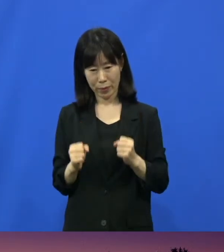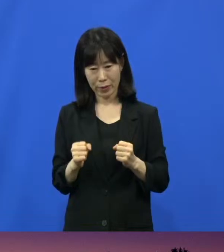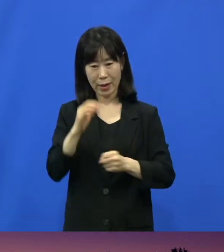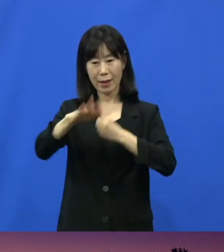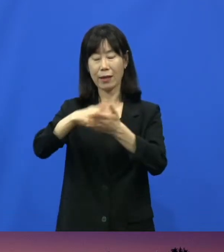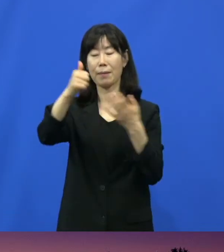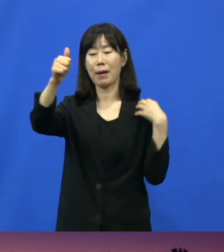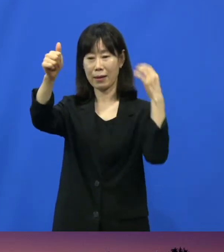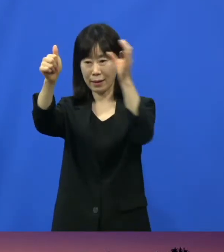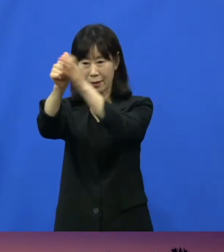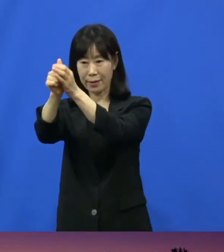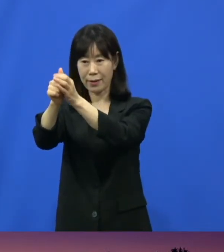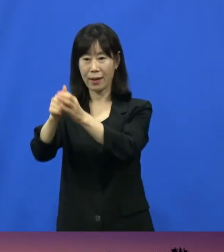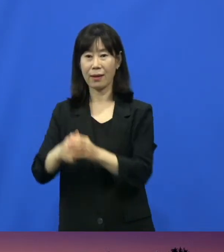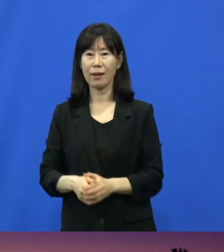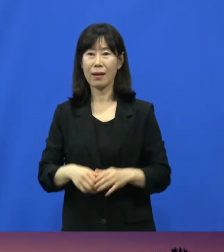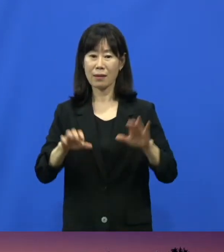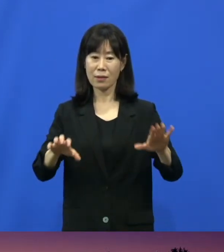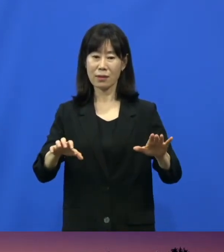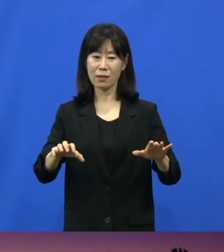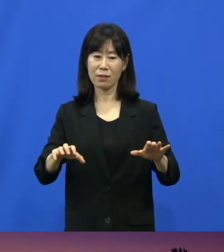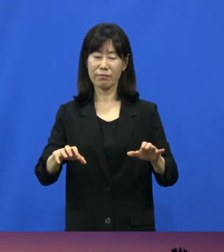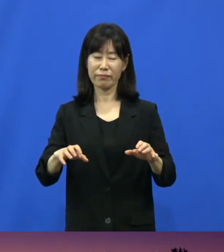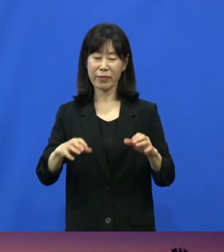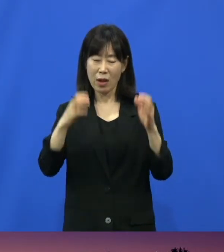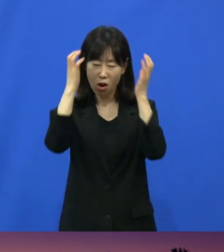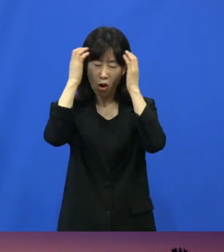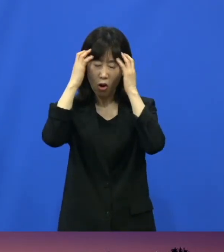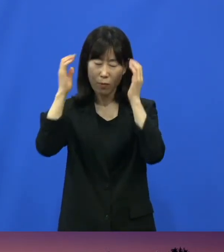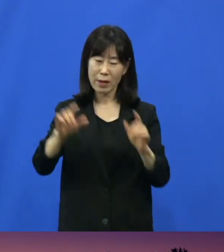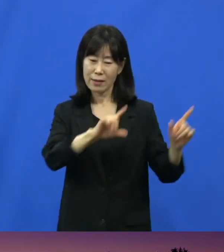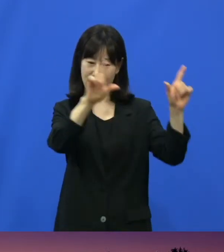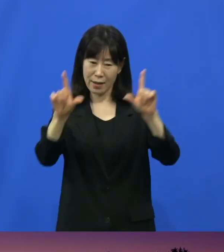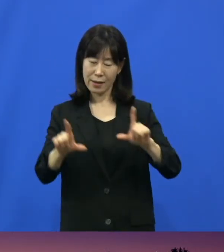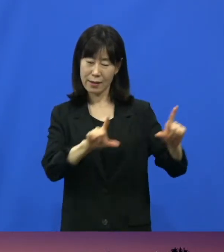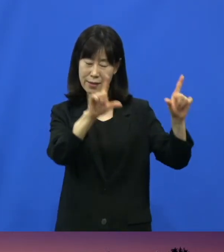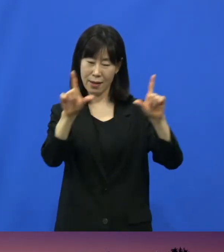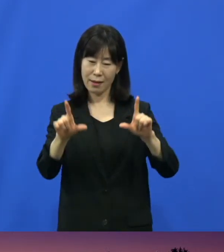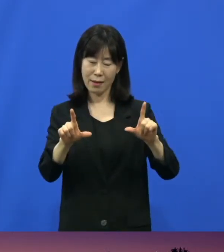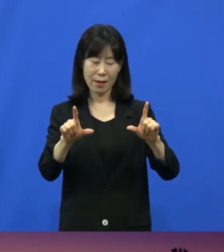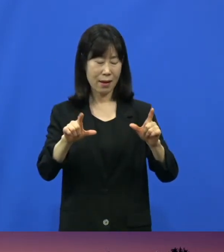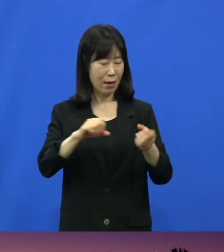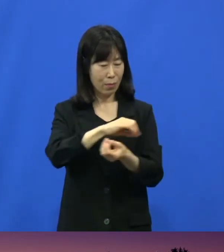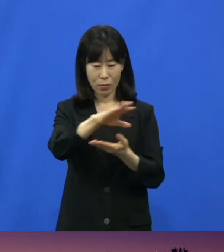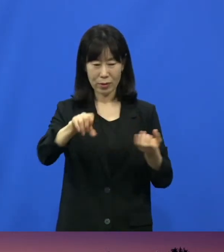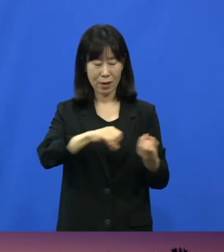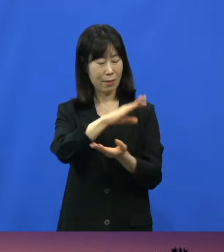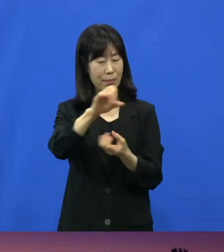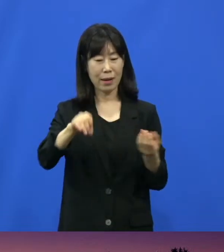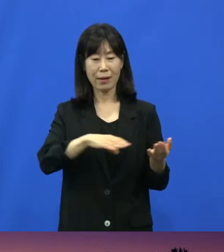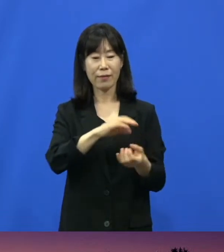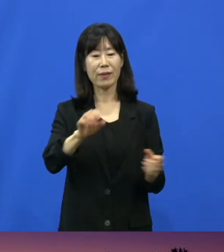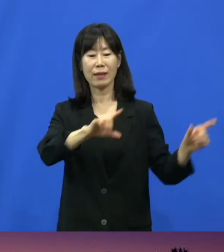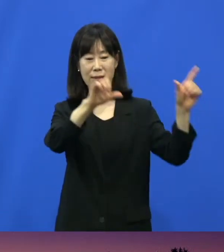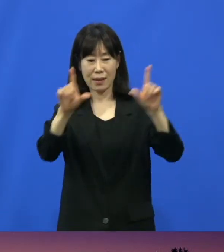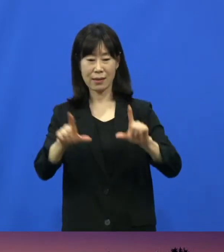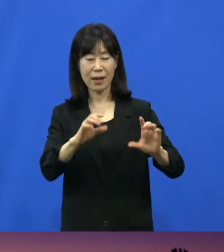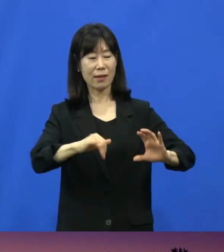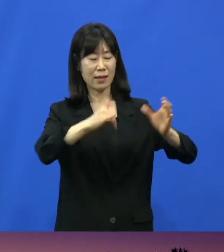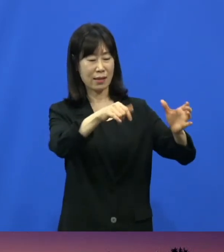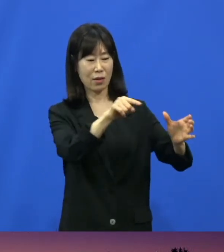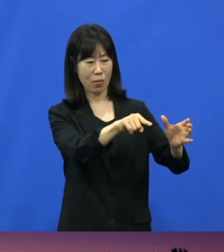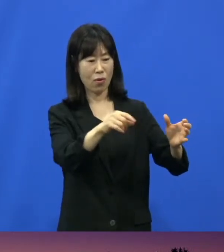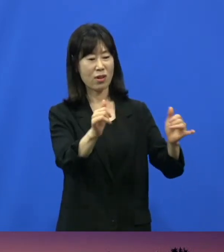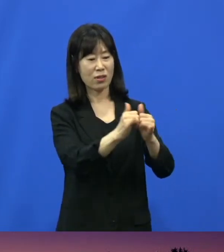여러분, 이 광야 같은 세상을 우리가 살고 있습니다. 오늘날 얼마나 많은 일들이 일어납니까? 정신없죠. 뭐요? 이 세상이 전쟁터